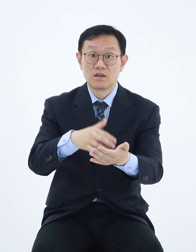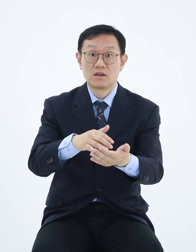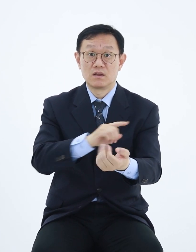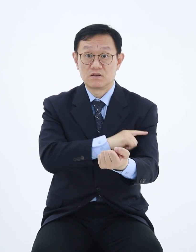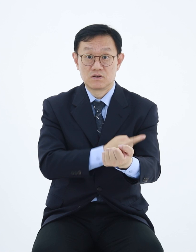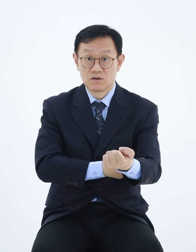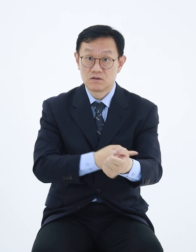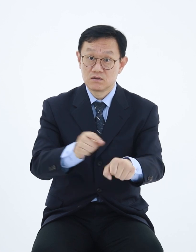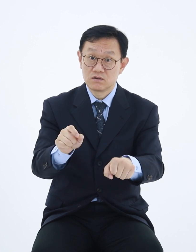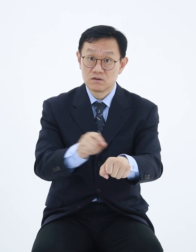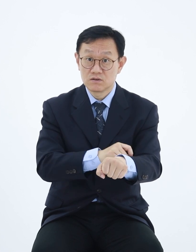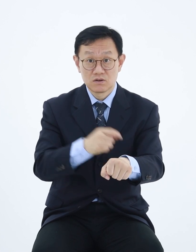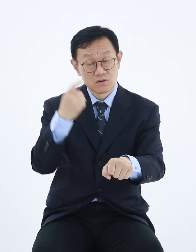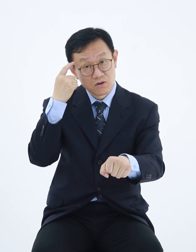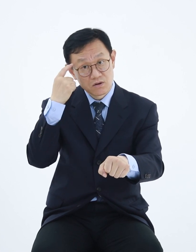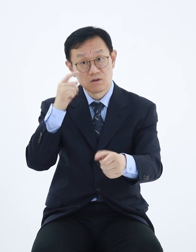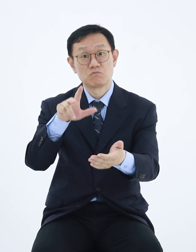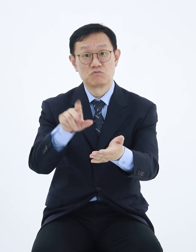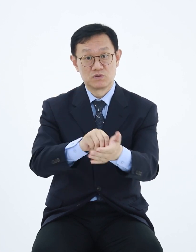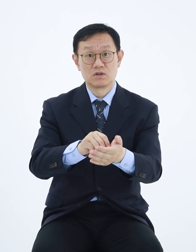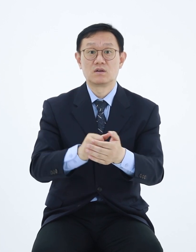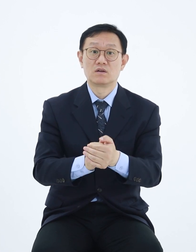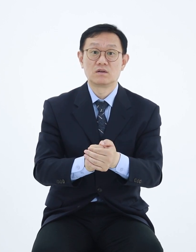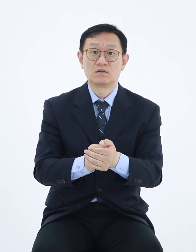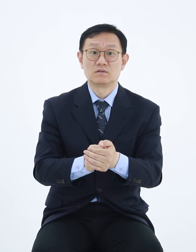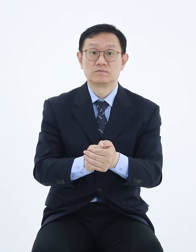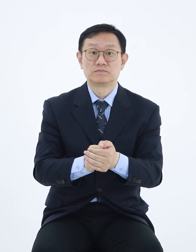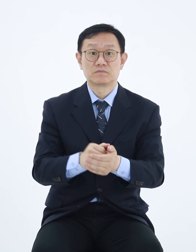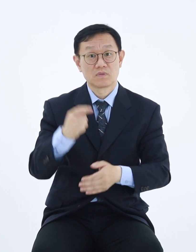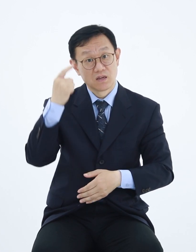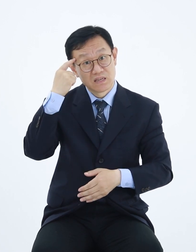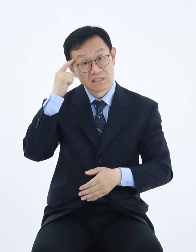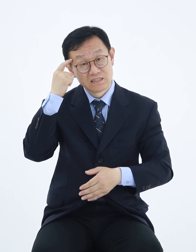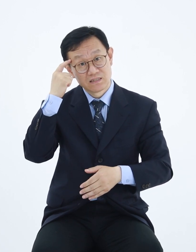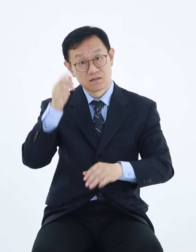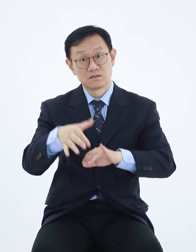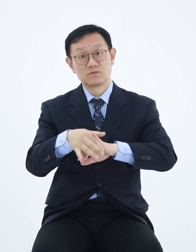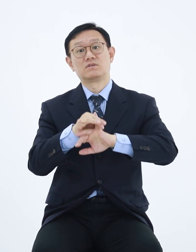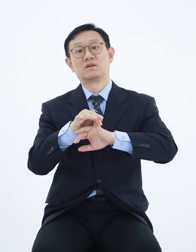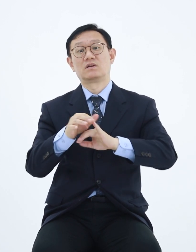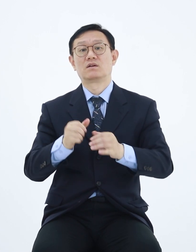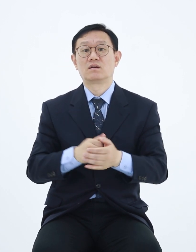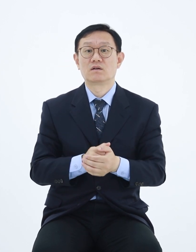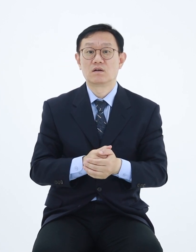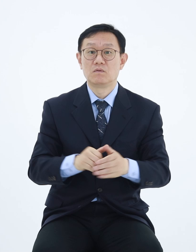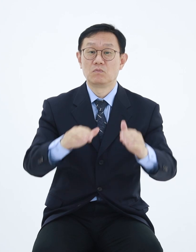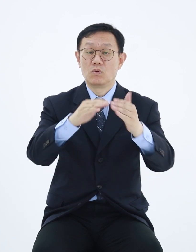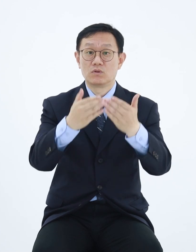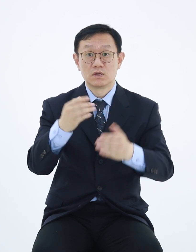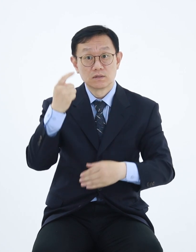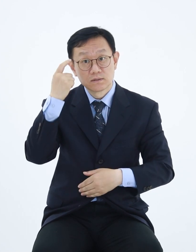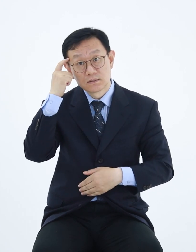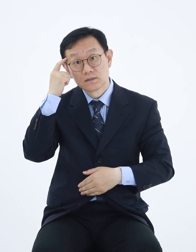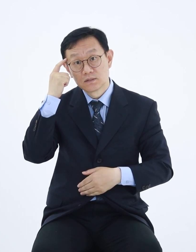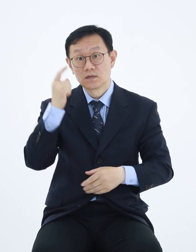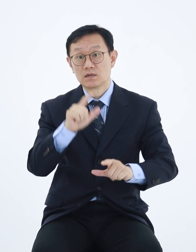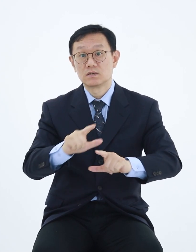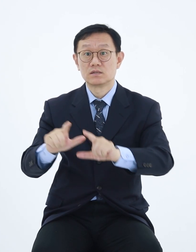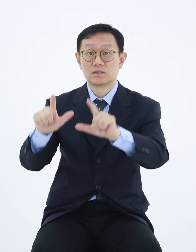특정 정신기능의 문제. 지적 손상. 모든 인지기능과 생애주기 전반에 걸친